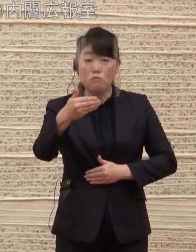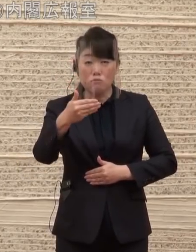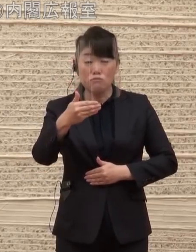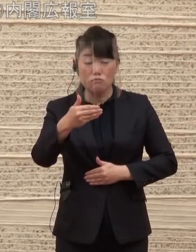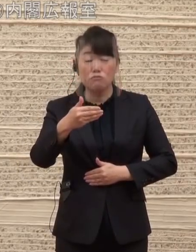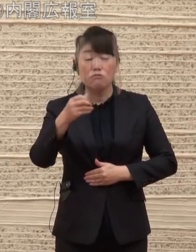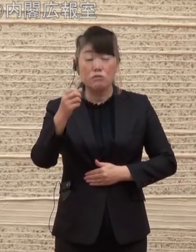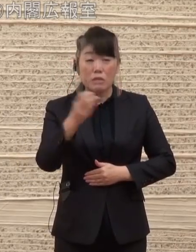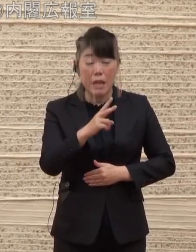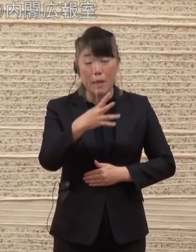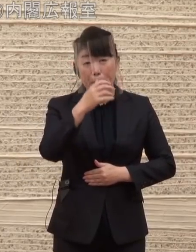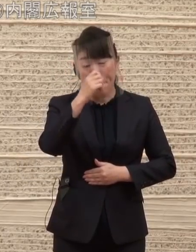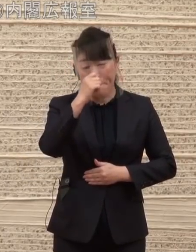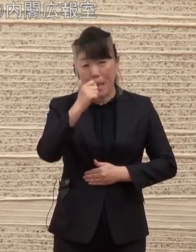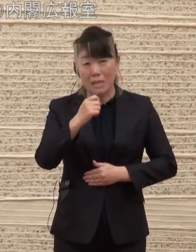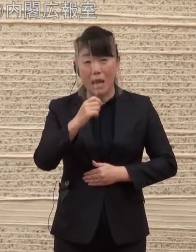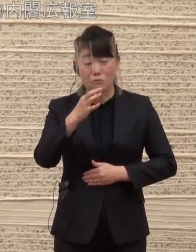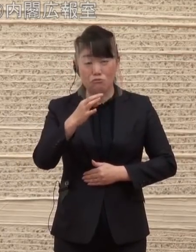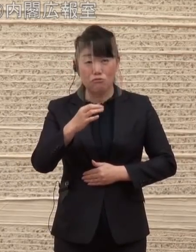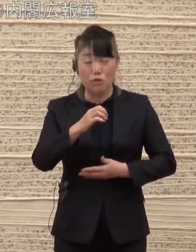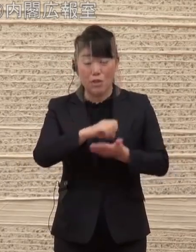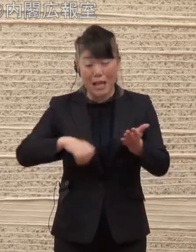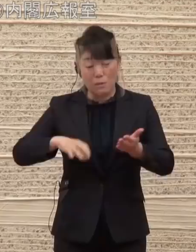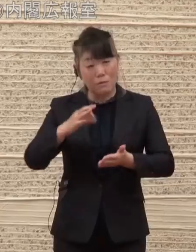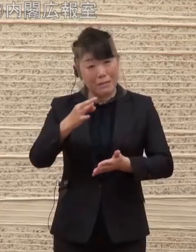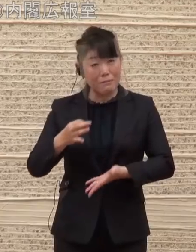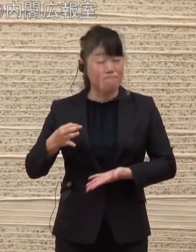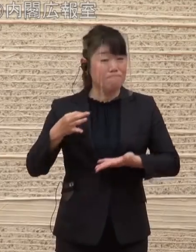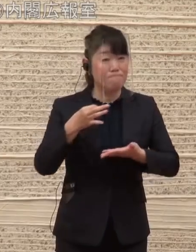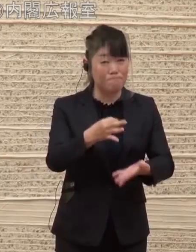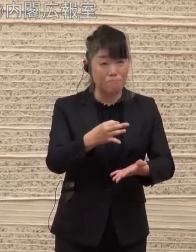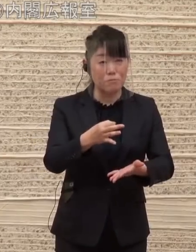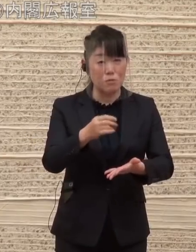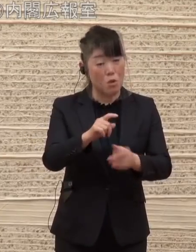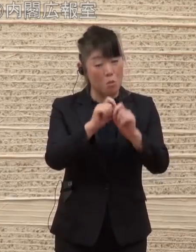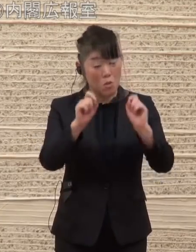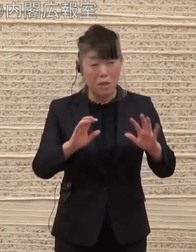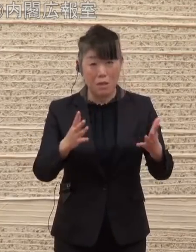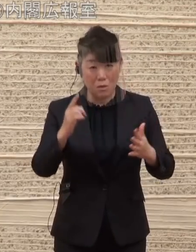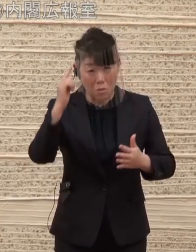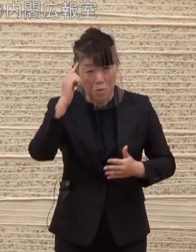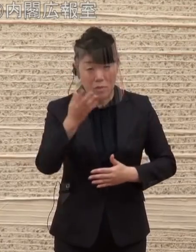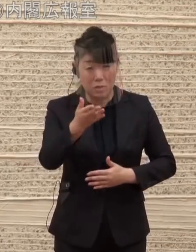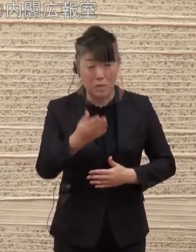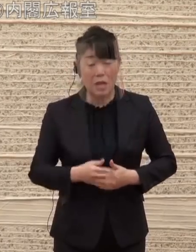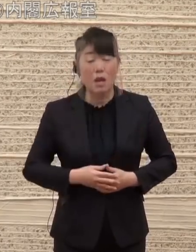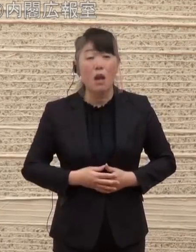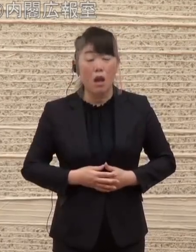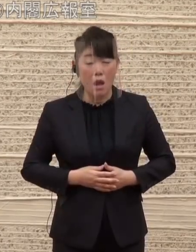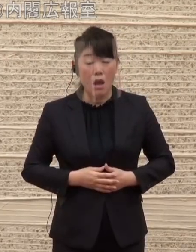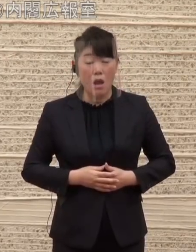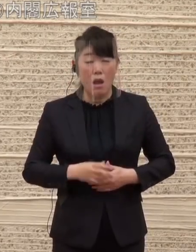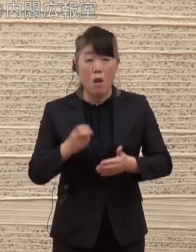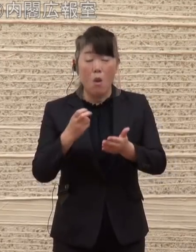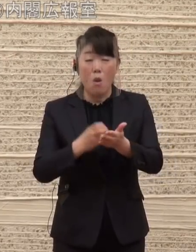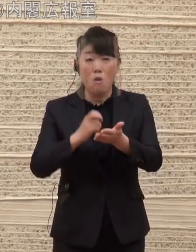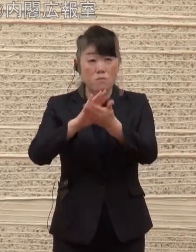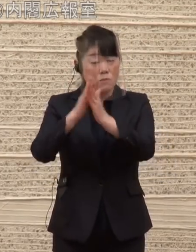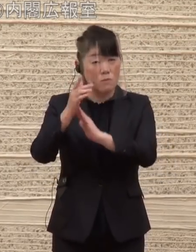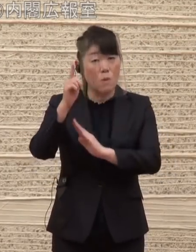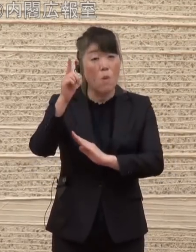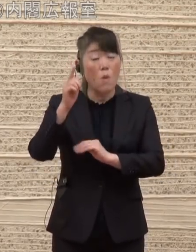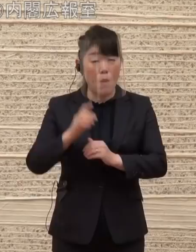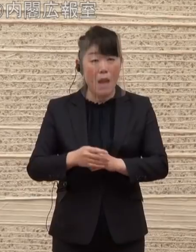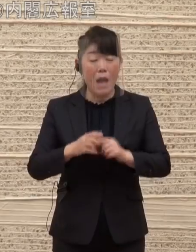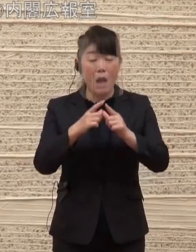退職金がそのまま支払われることになんだ問題はないと考えているのでしょうかまた法務省は国家公務